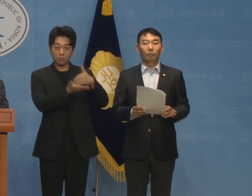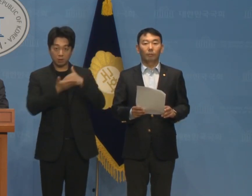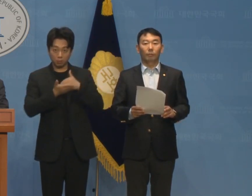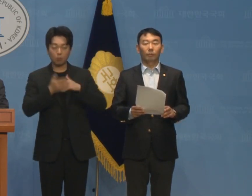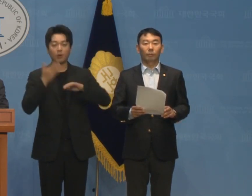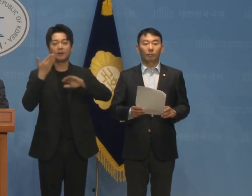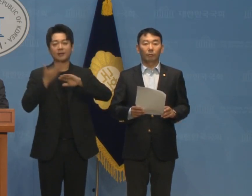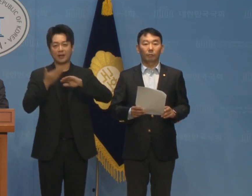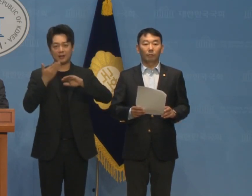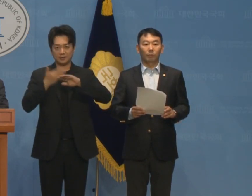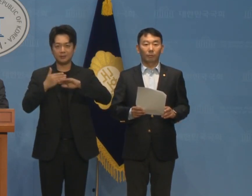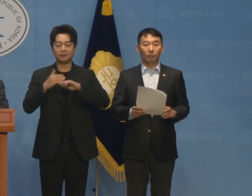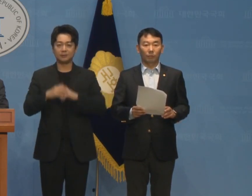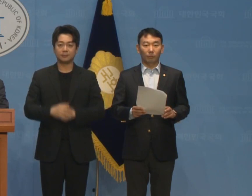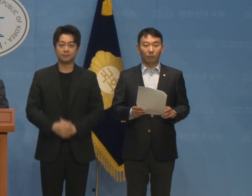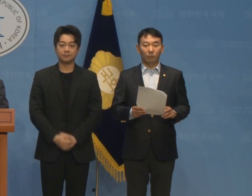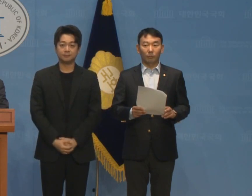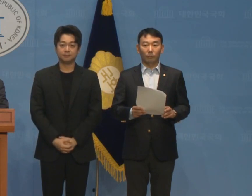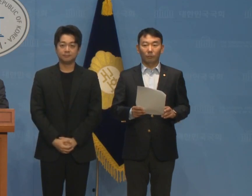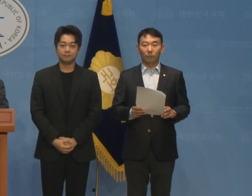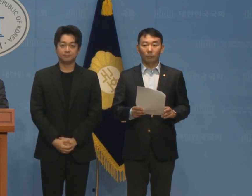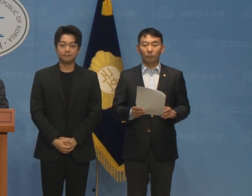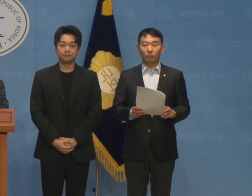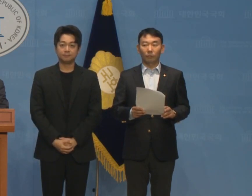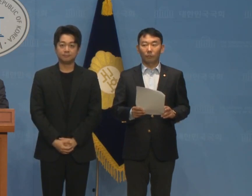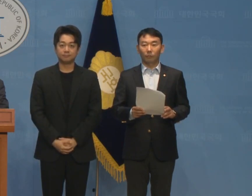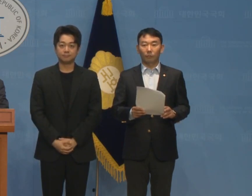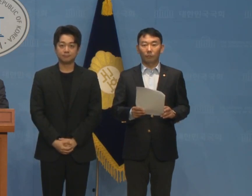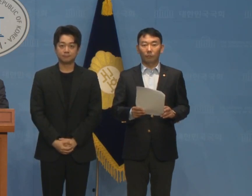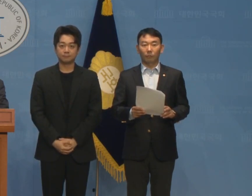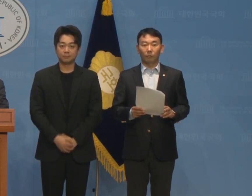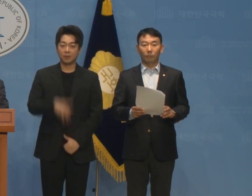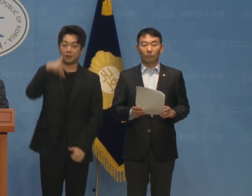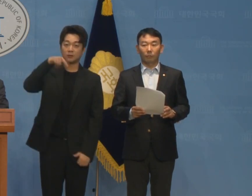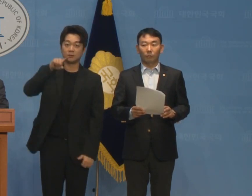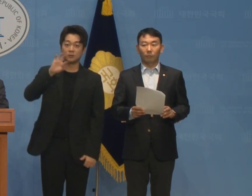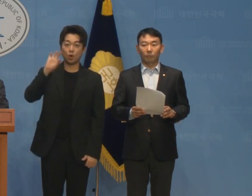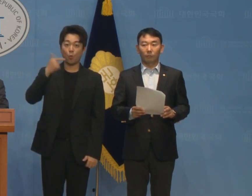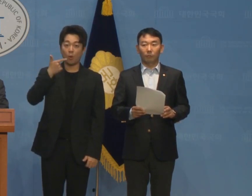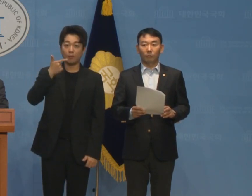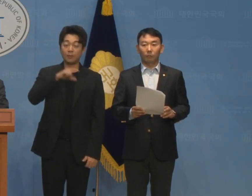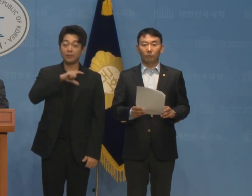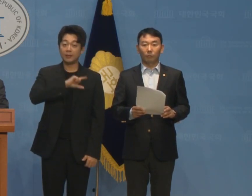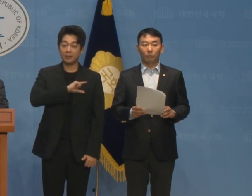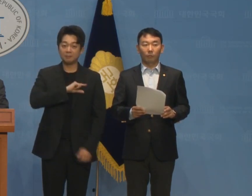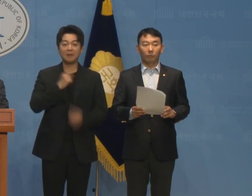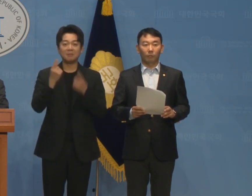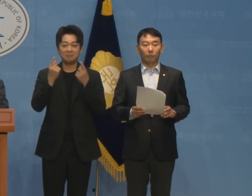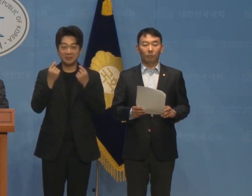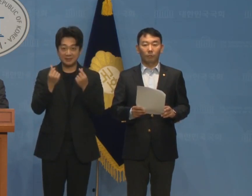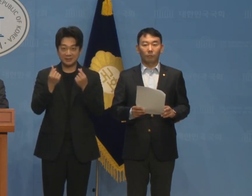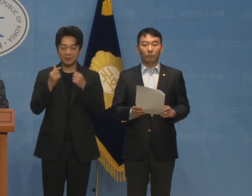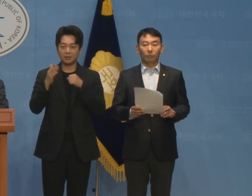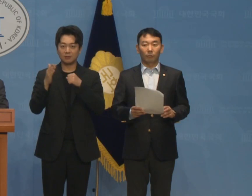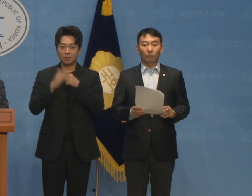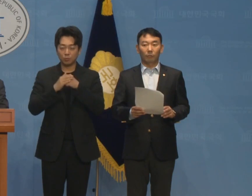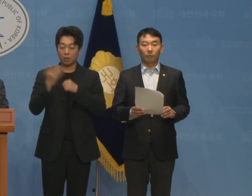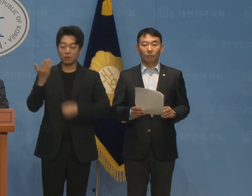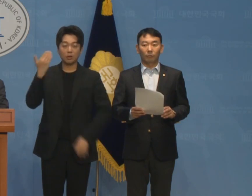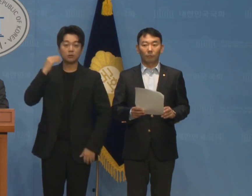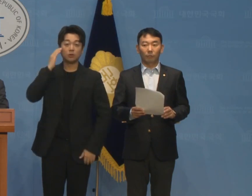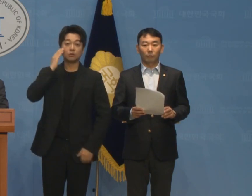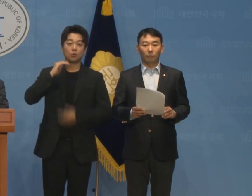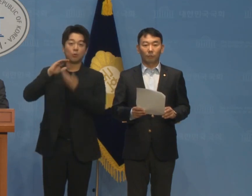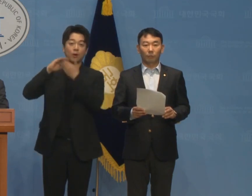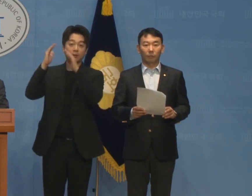완전히 다른 경우입니다. 이름이 비슷하다 하여 청와대 청원에 대하여 당시 왜